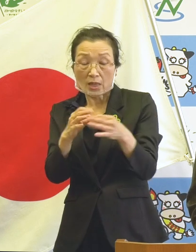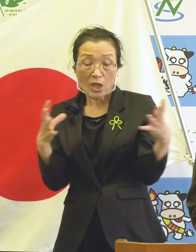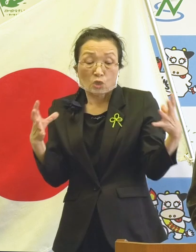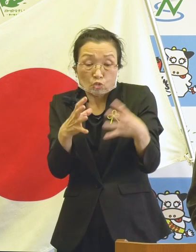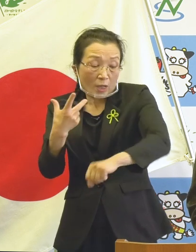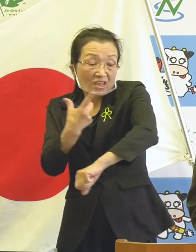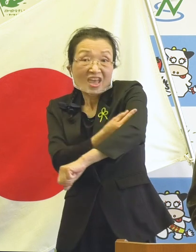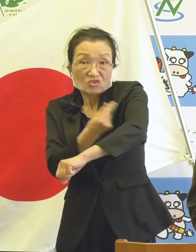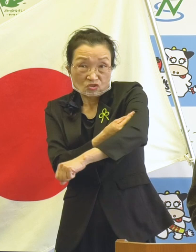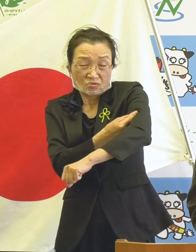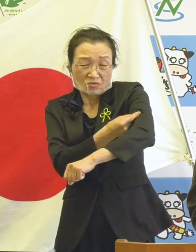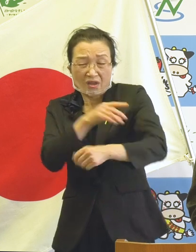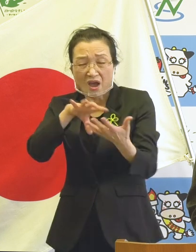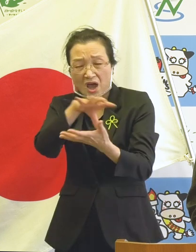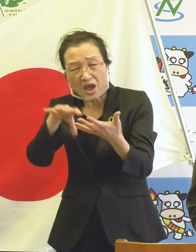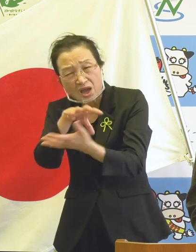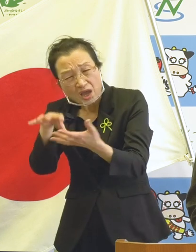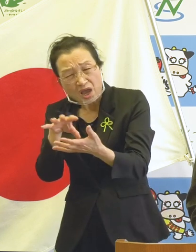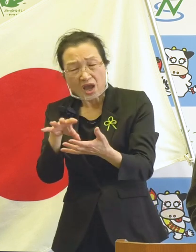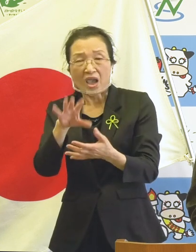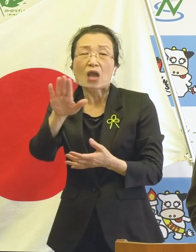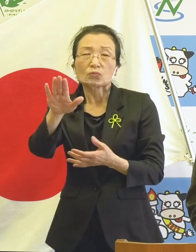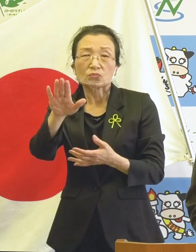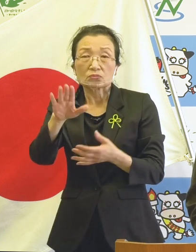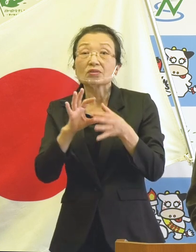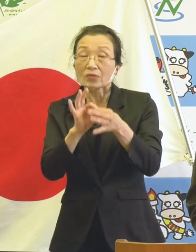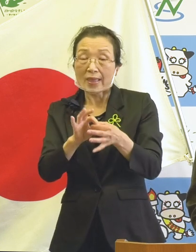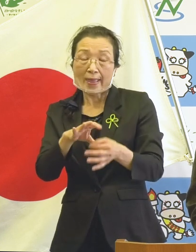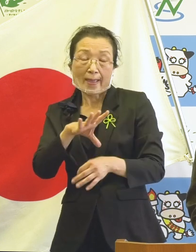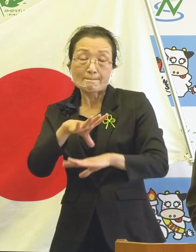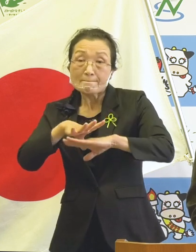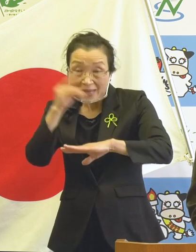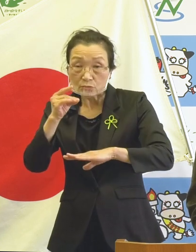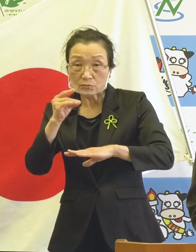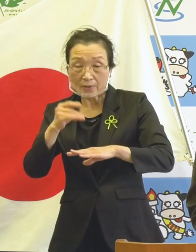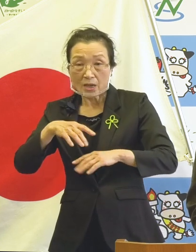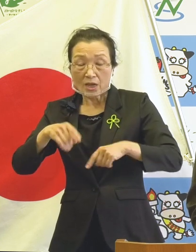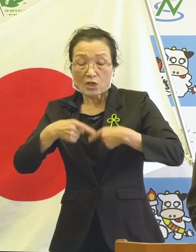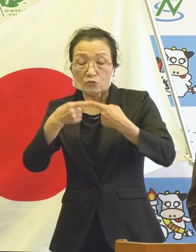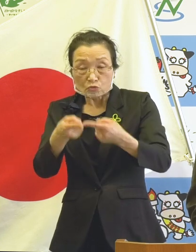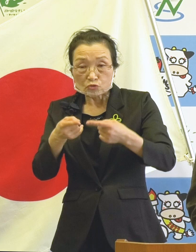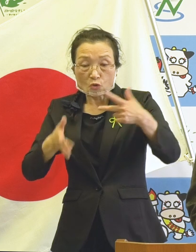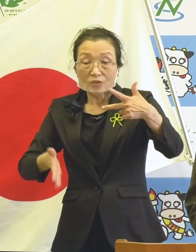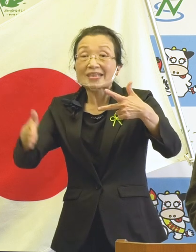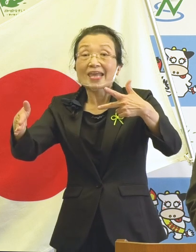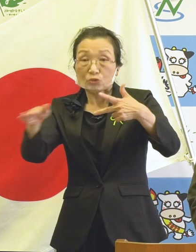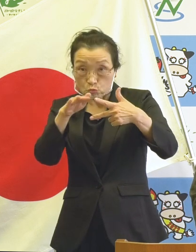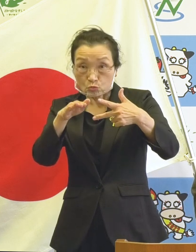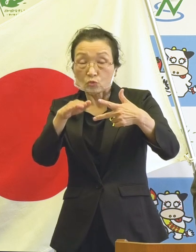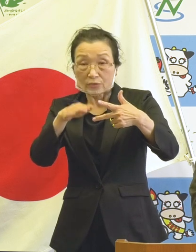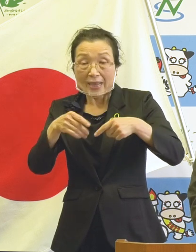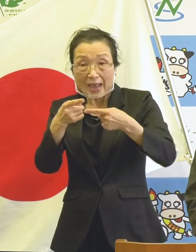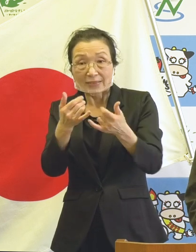と混乱をきたす恐れがあるので、まずは高齢者入所施設への巡回接種となります